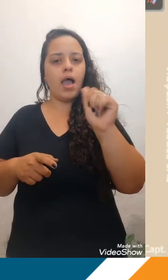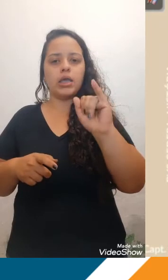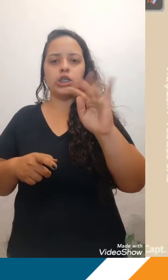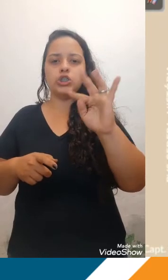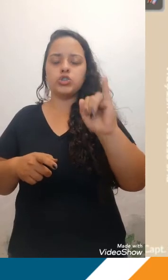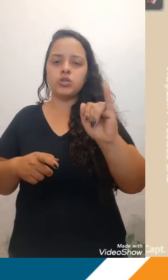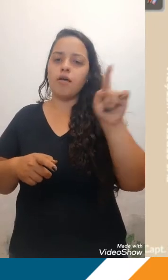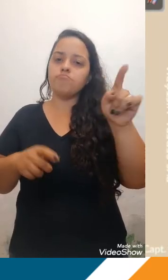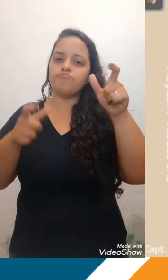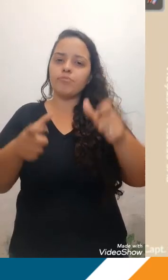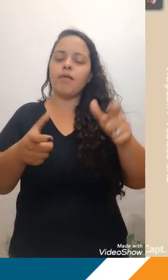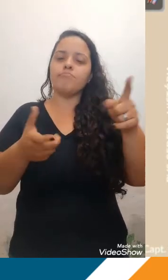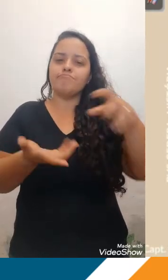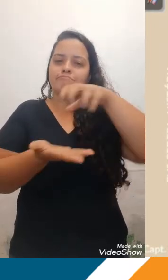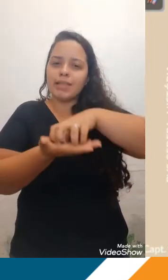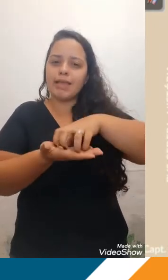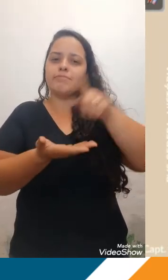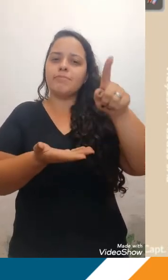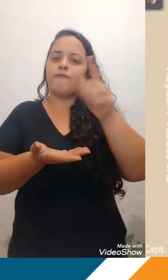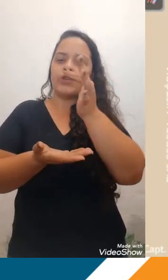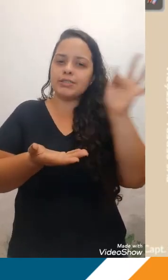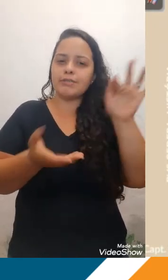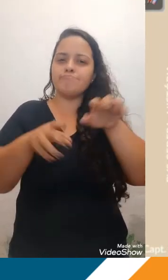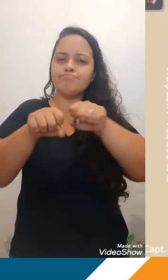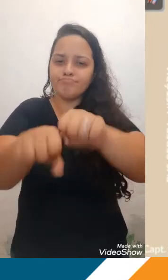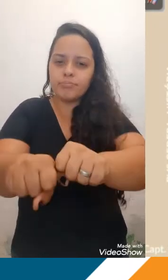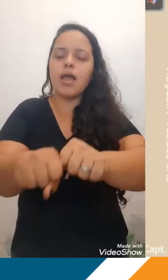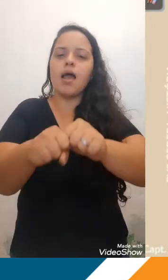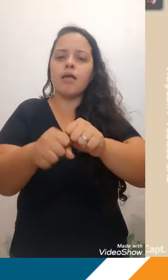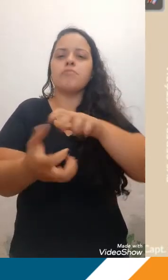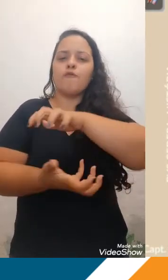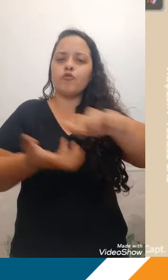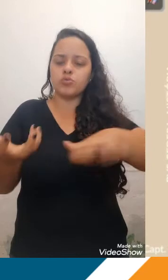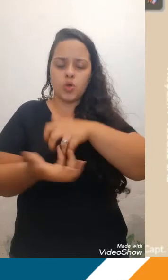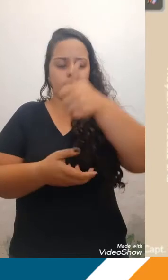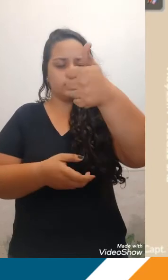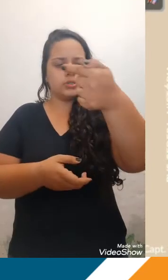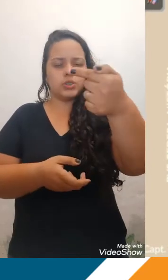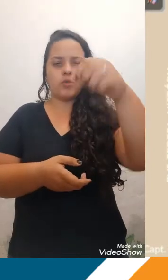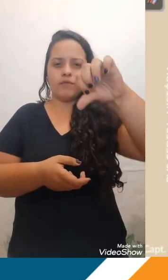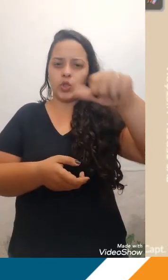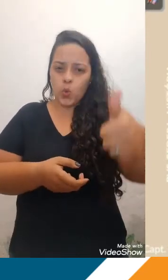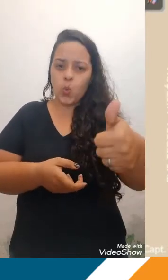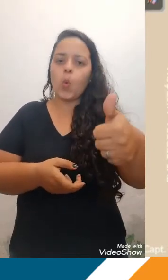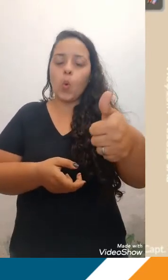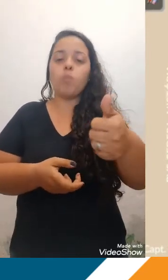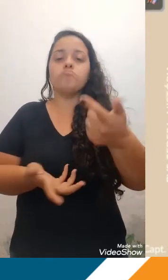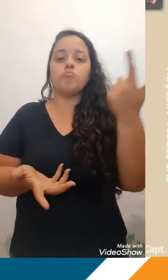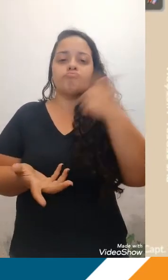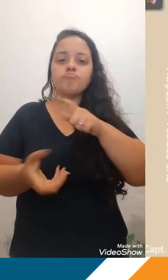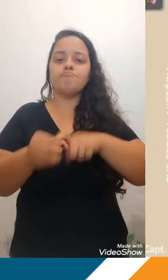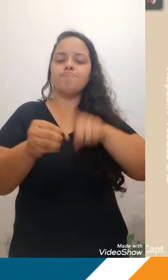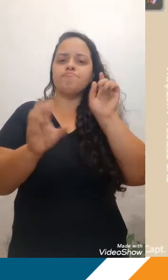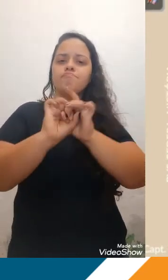que era a colonização francesa, que teve o início do seu processo de revolução no ano de 1791 e que